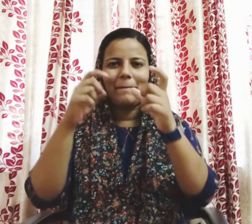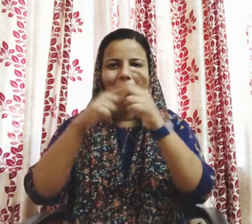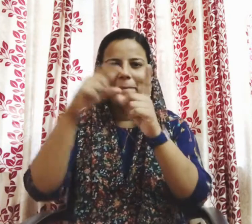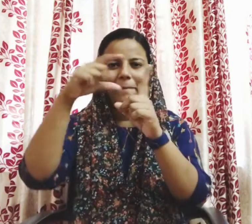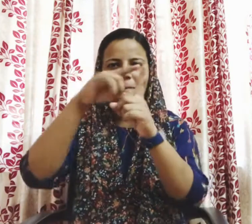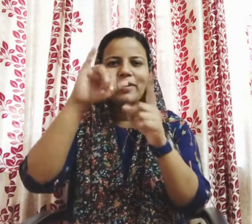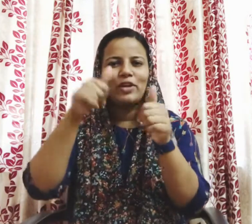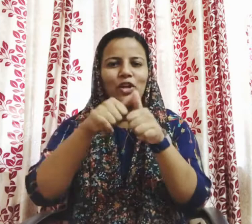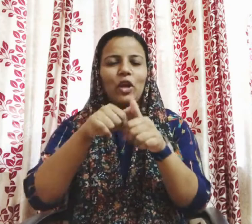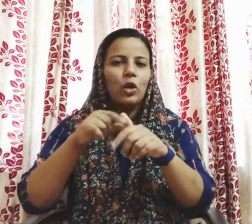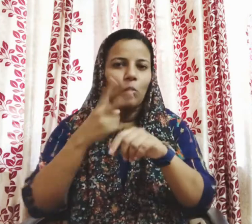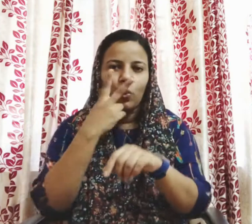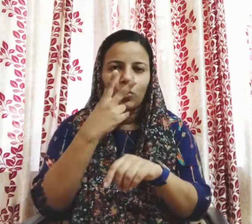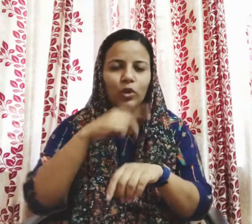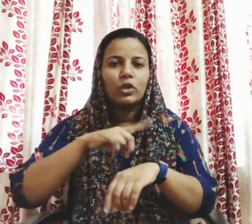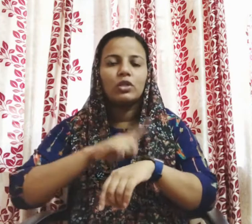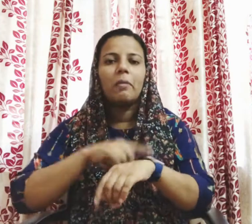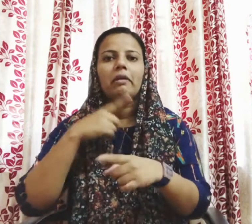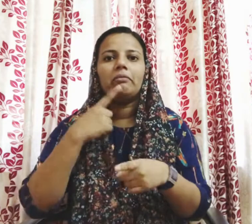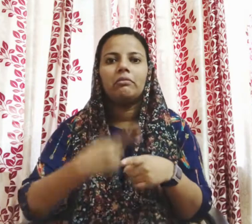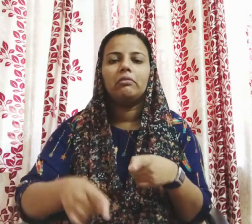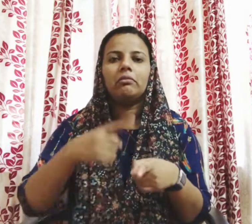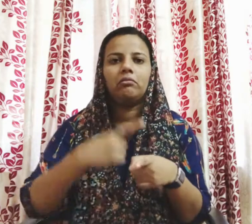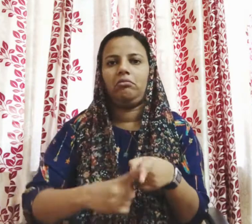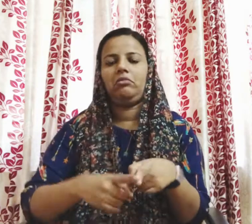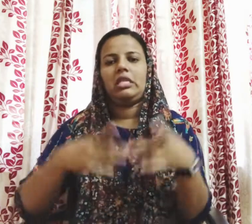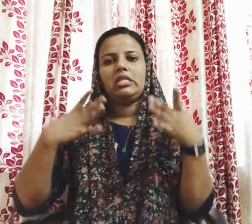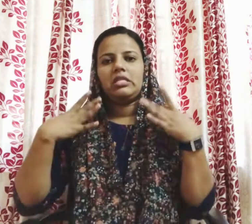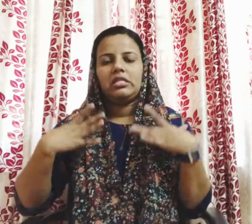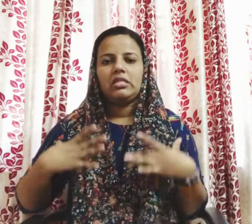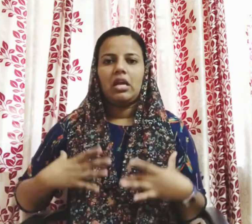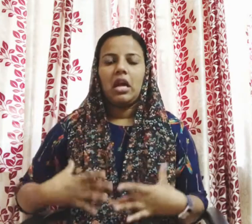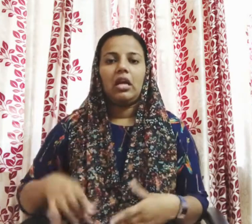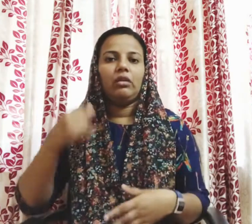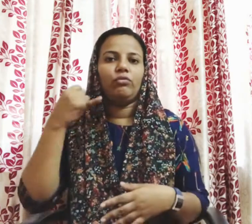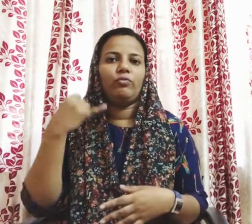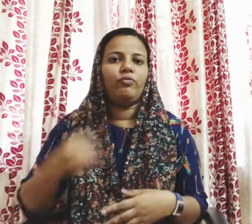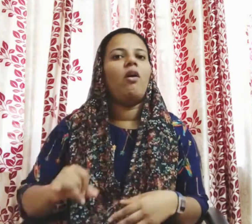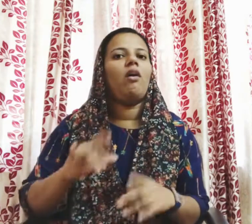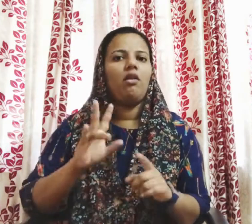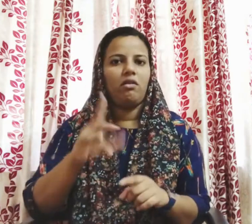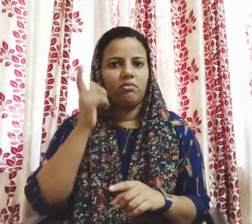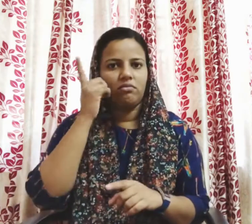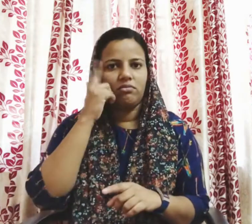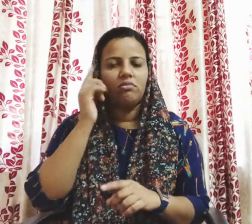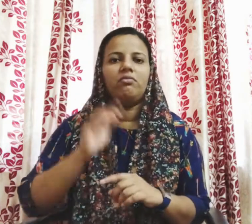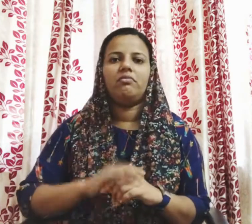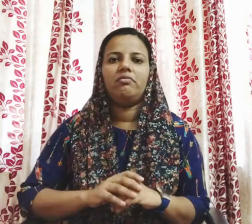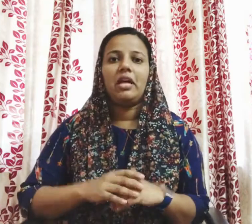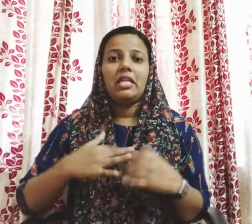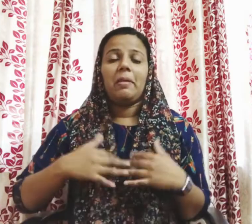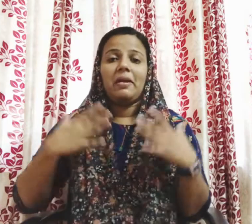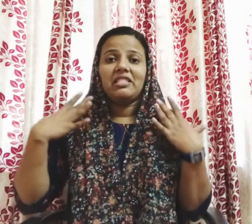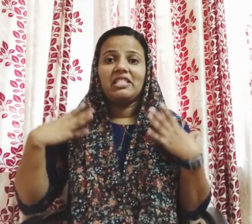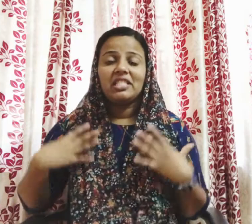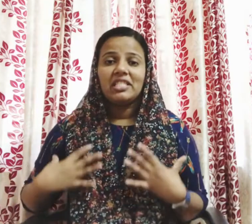ഒക്കെ ഇരുന്ന് നമ്മൾ ഉറക്കം നഷ്ടപ്പെടുത്തി കളയുമ്പോൾ അത് നമ്മുടെ ശരീരത്തെ തകരാറിലാക്കുകയാണ്. നമ്മുടെ